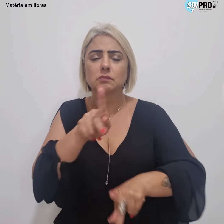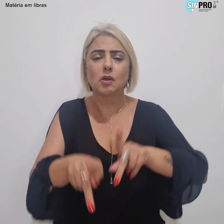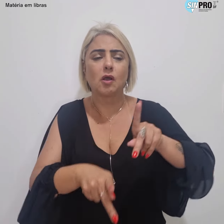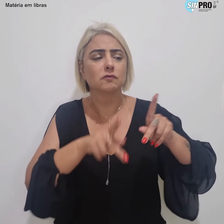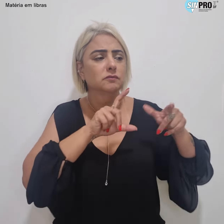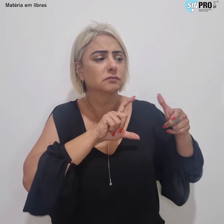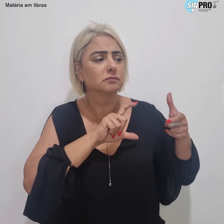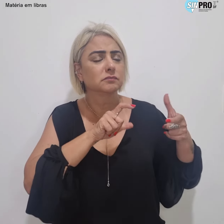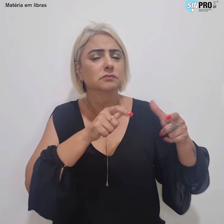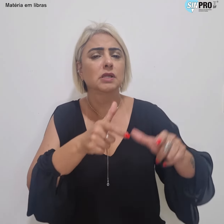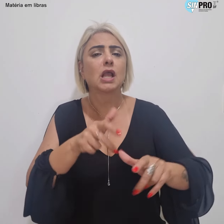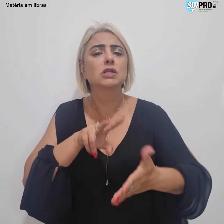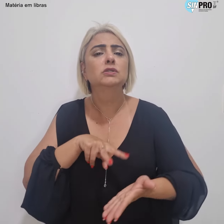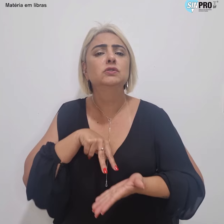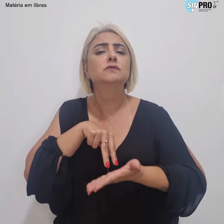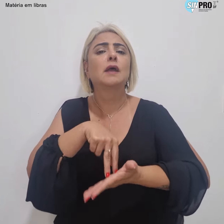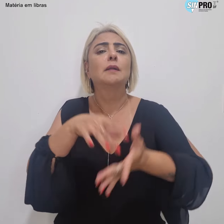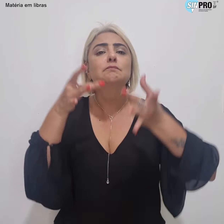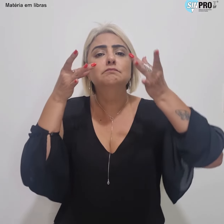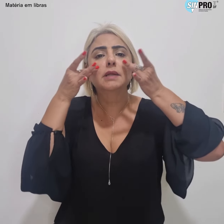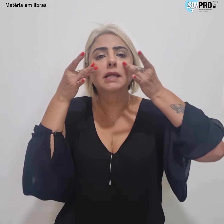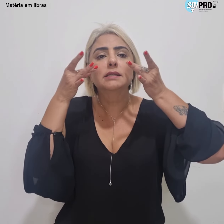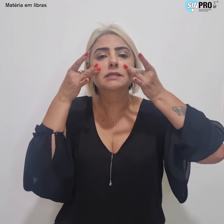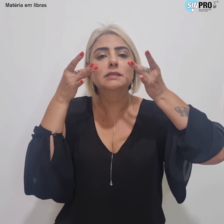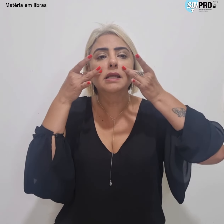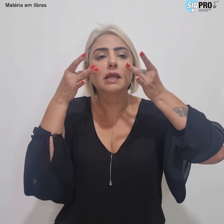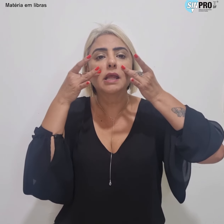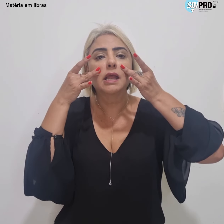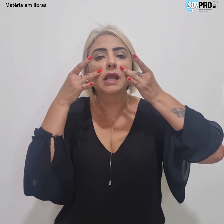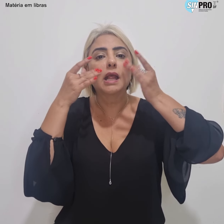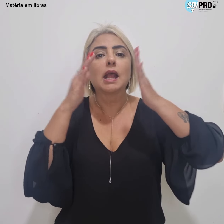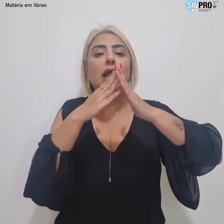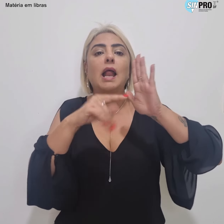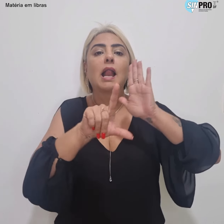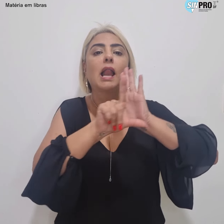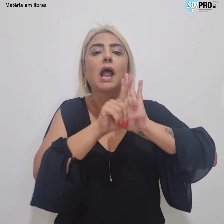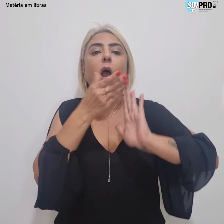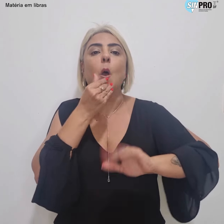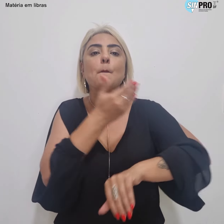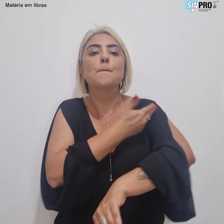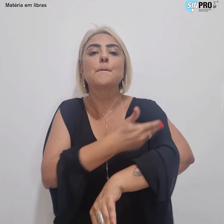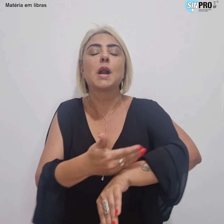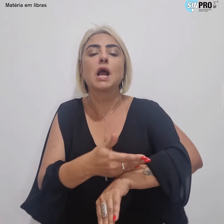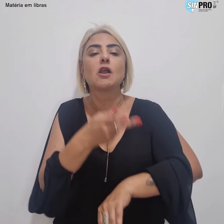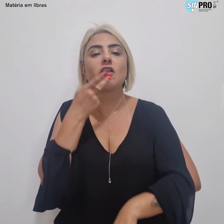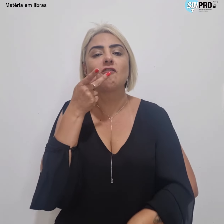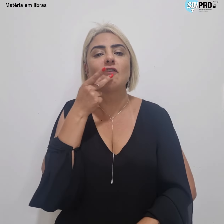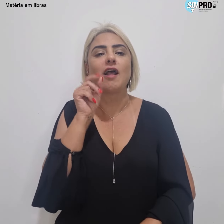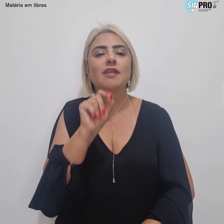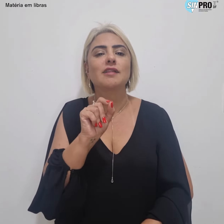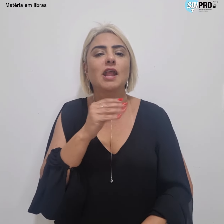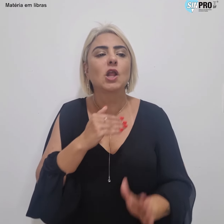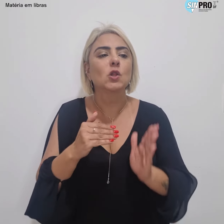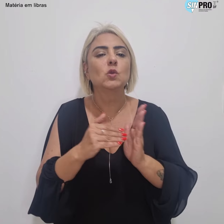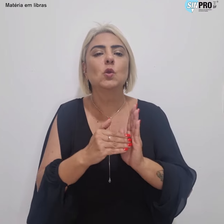originários estiveram presentes na Casa da Lei do Homem Branco, que diz que todos os brasileiros